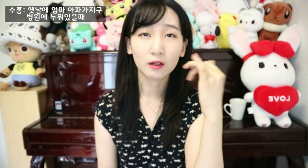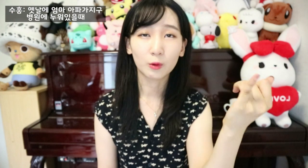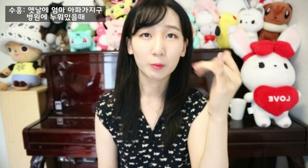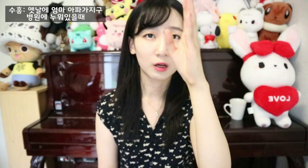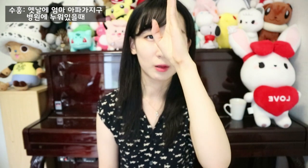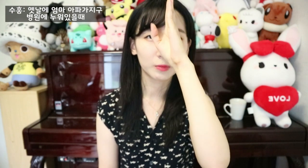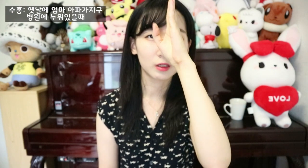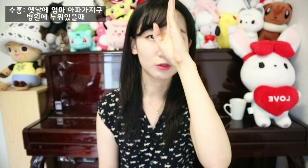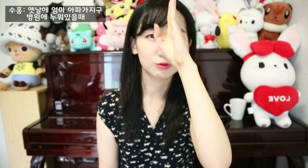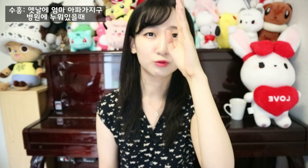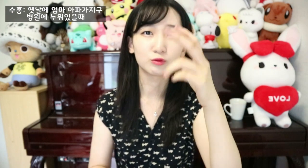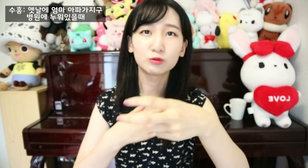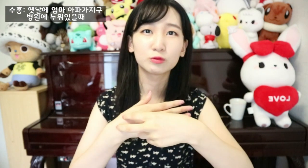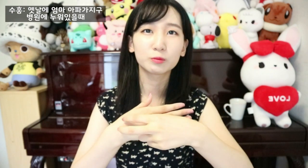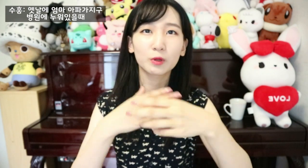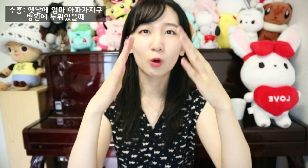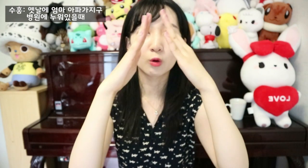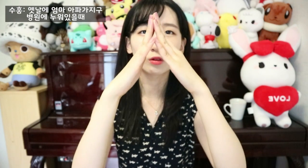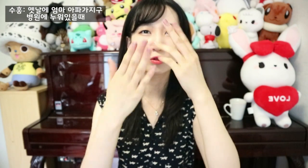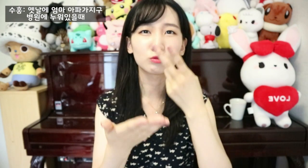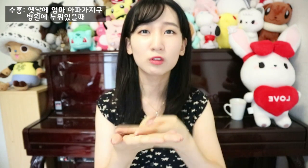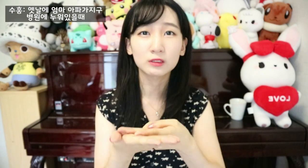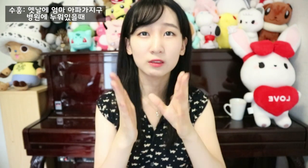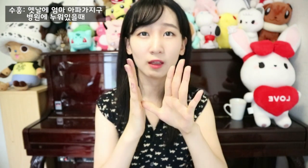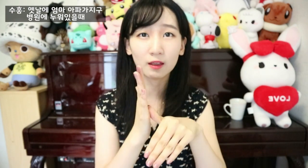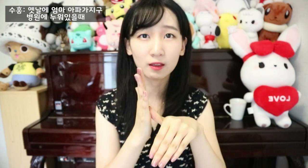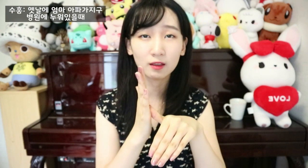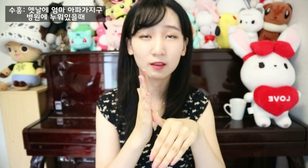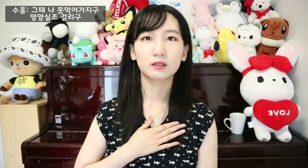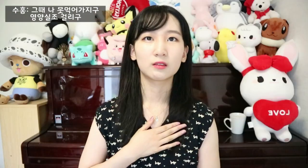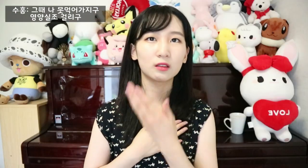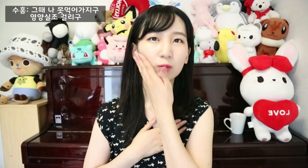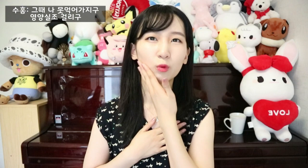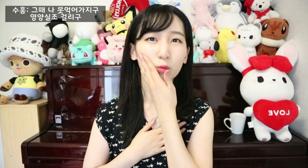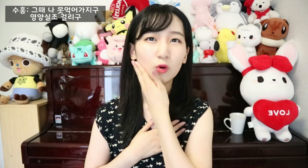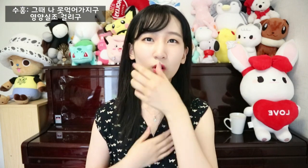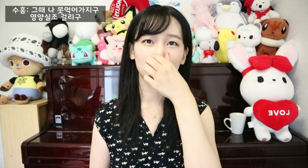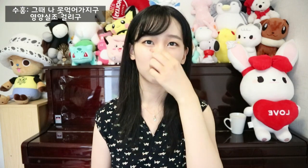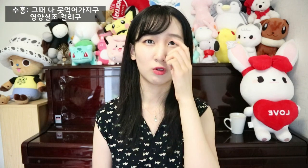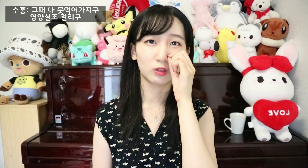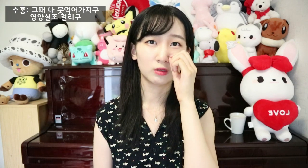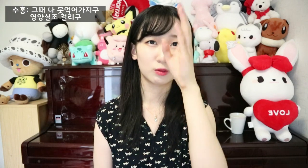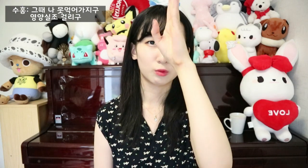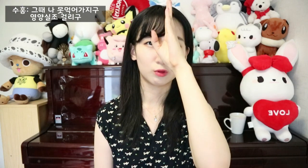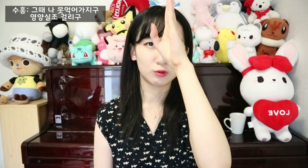옛날에 엄마 아파가지고 병원에 누워있을 때 그때 나 못 먹어가지고 영양실조